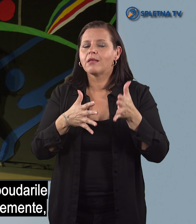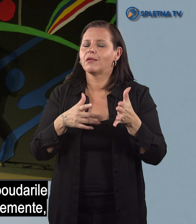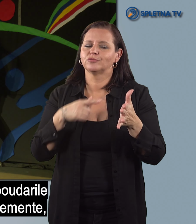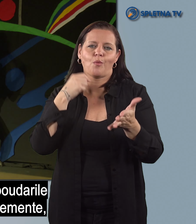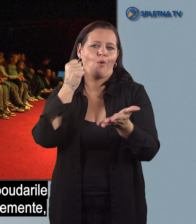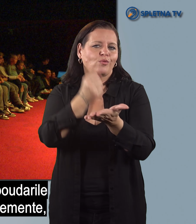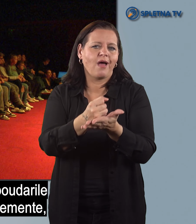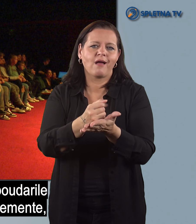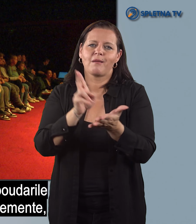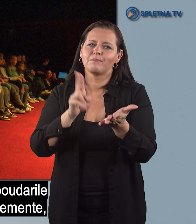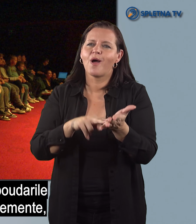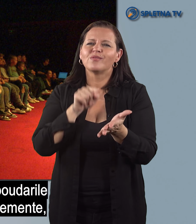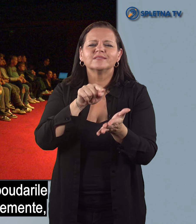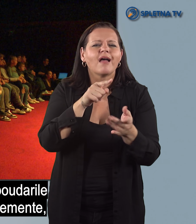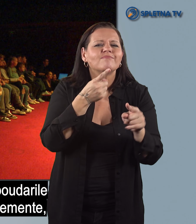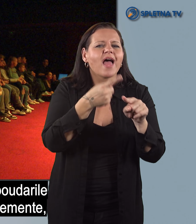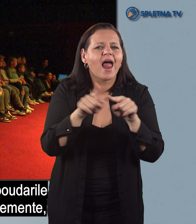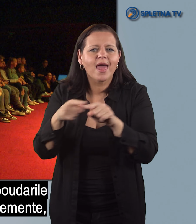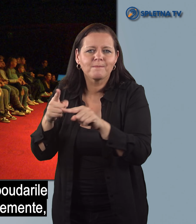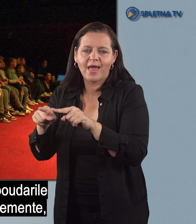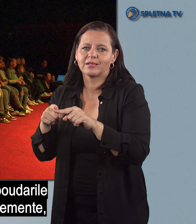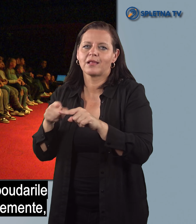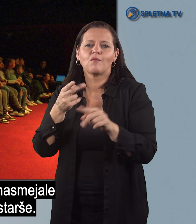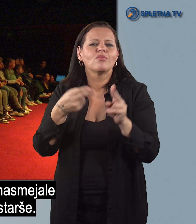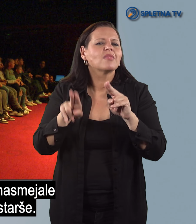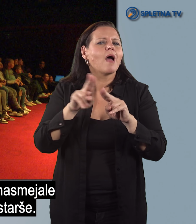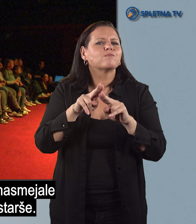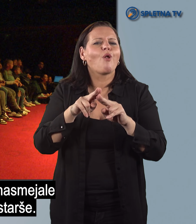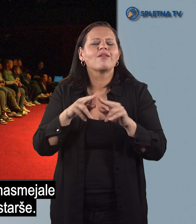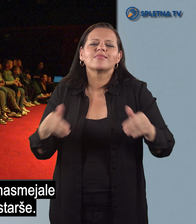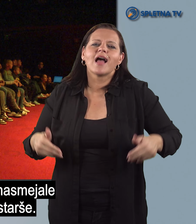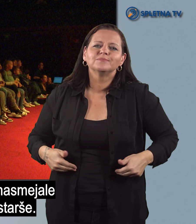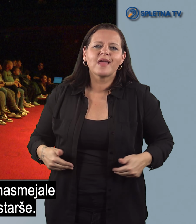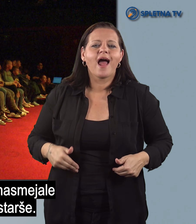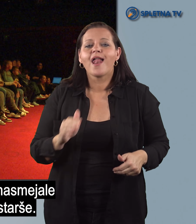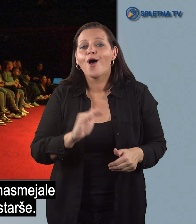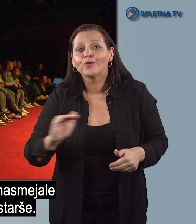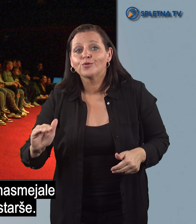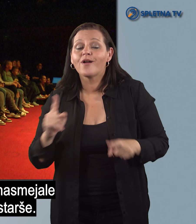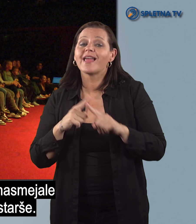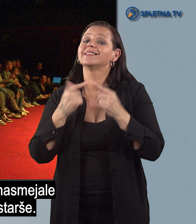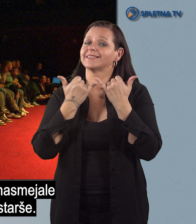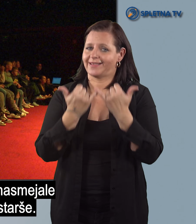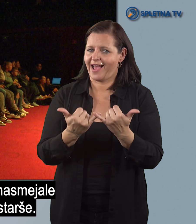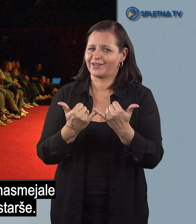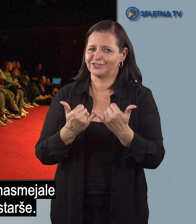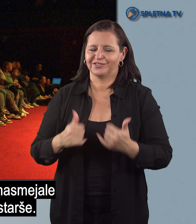Kretnje so poudarile prav tiste elemente, ki so najbolj nasmejale otroke in starše.